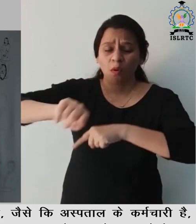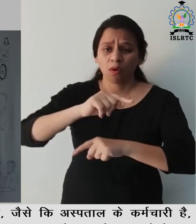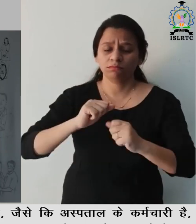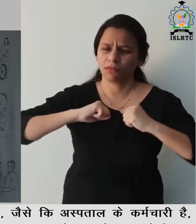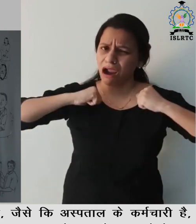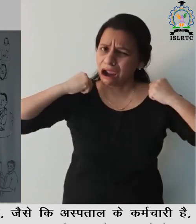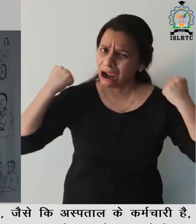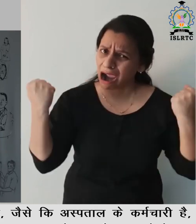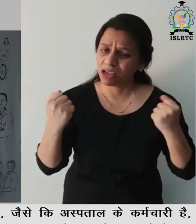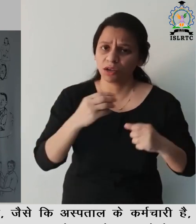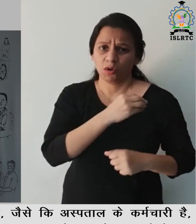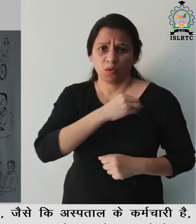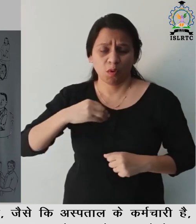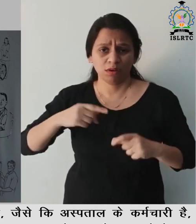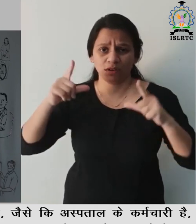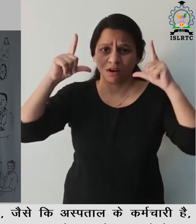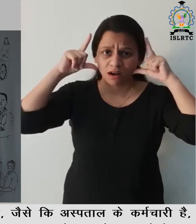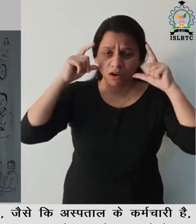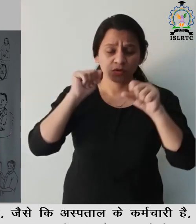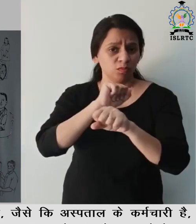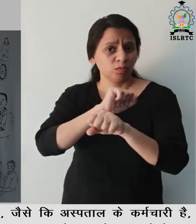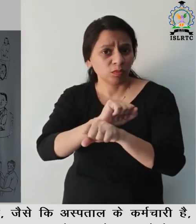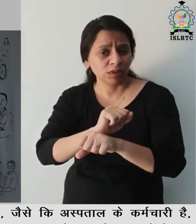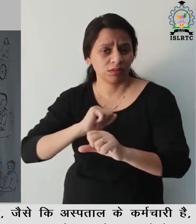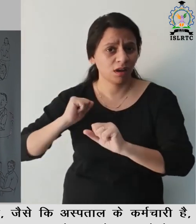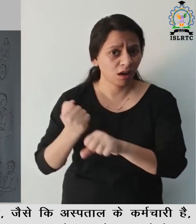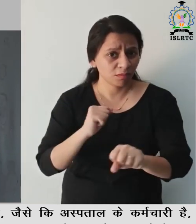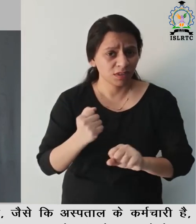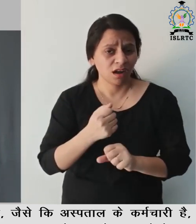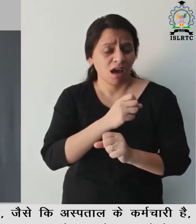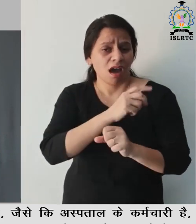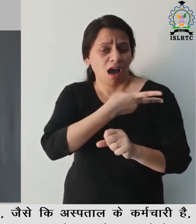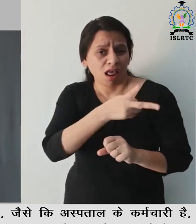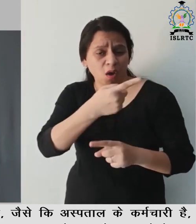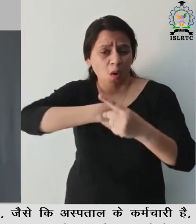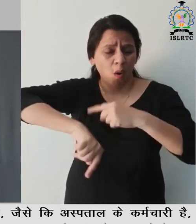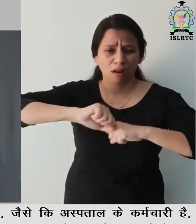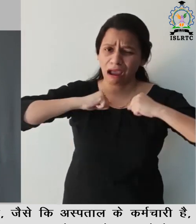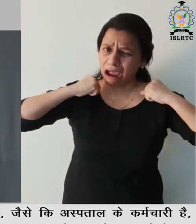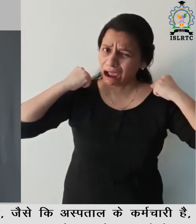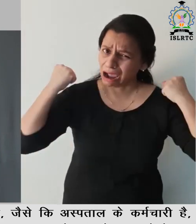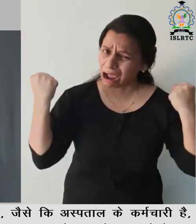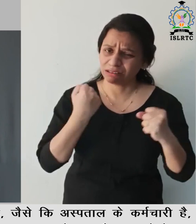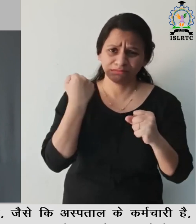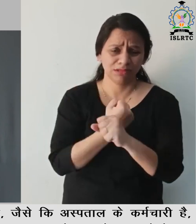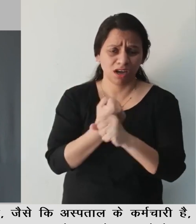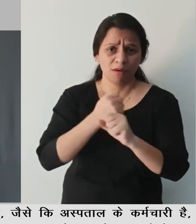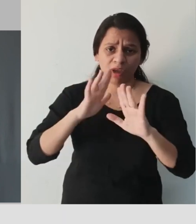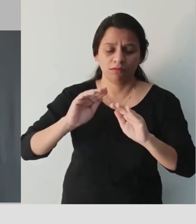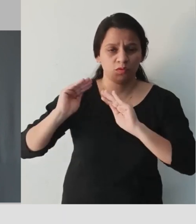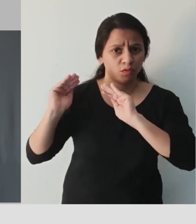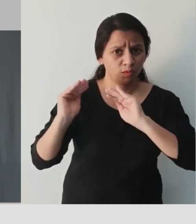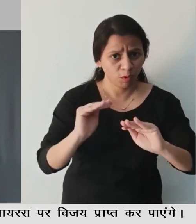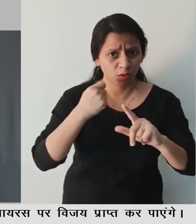हैं डॉक्टर हैं नर्स हैं पुलिस करमी हैं जो लोग इस पर जुटे हुए हैं उन लोगों का सहयोग करें और उन लोगों को